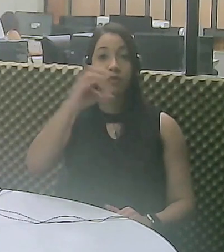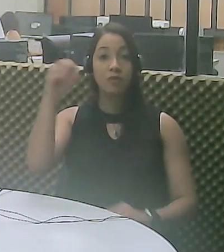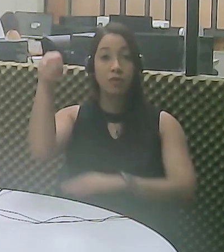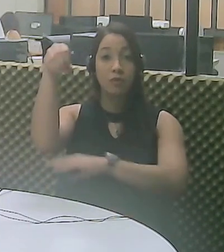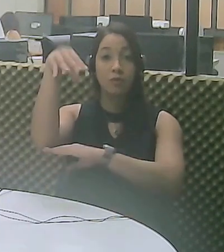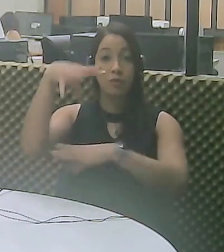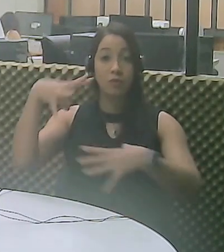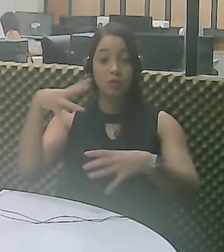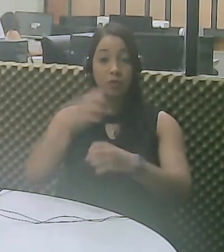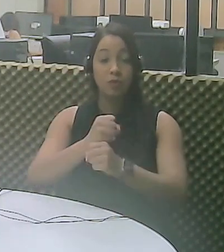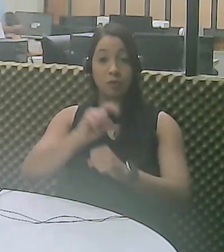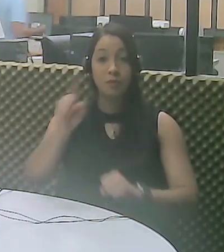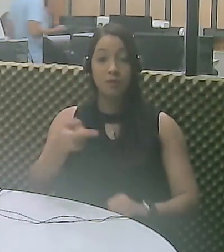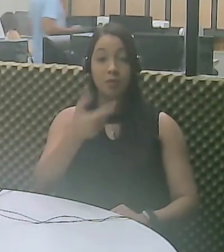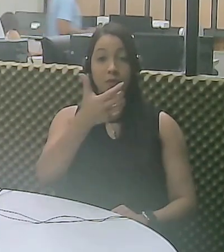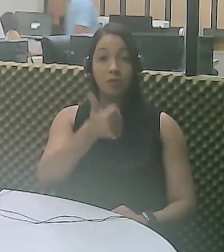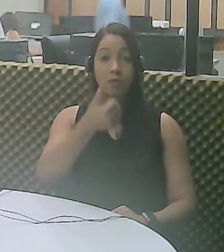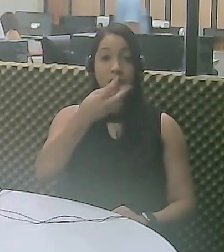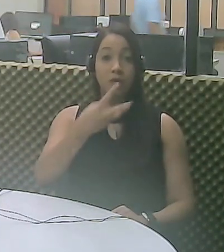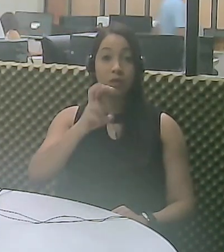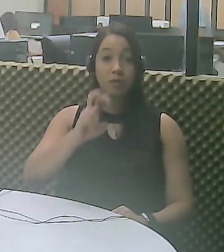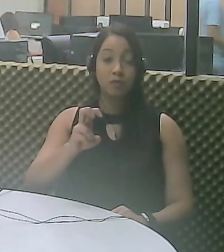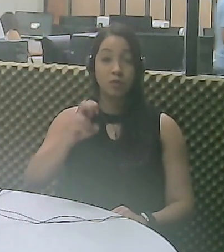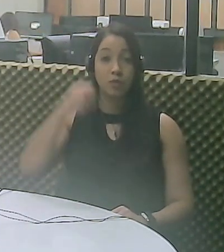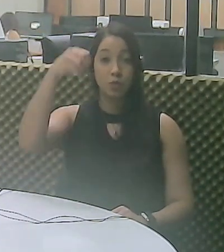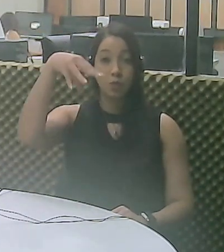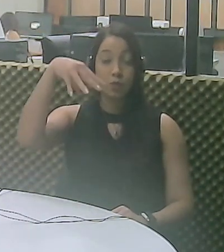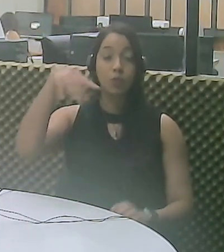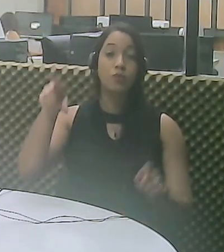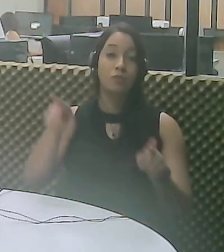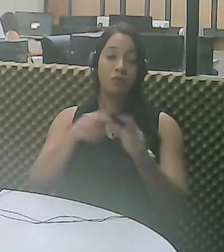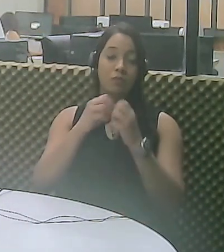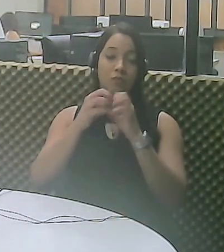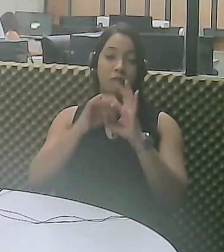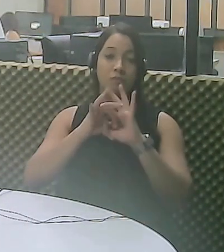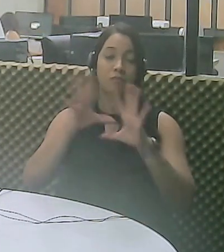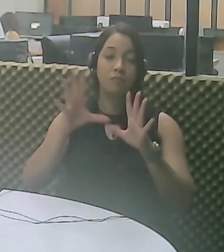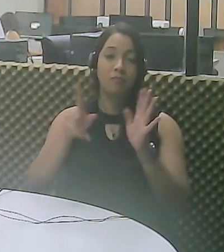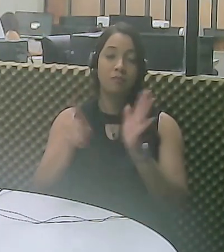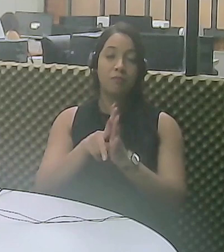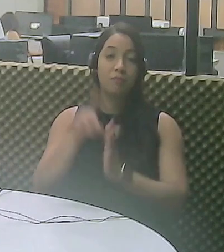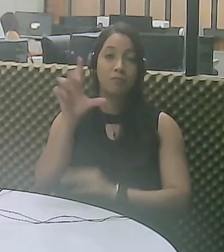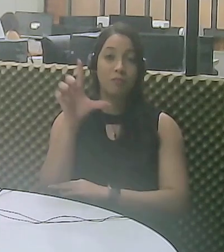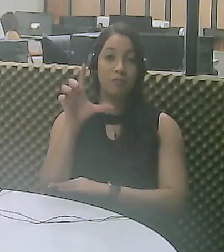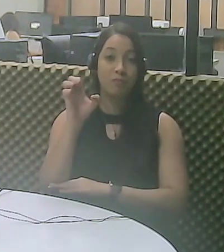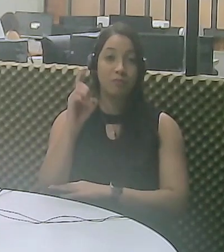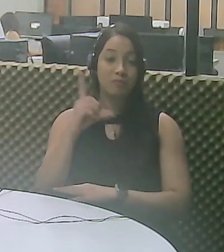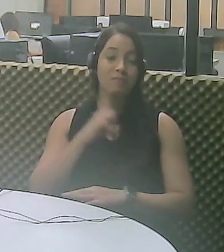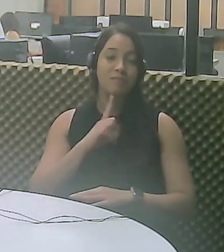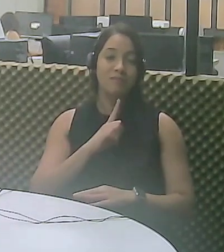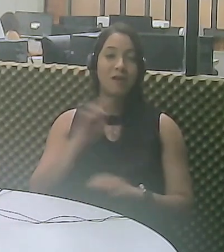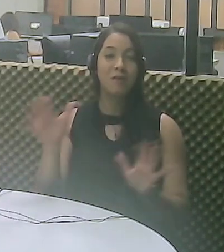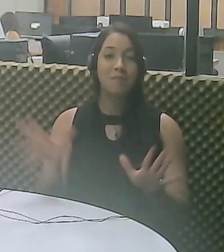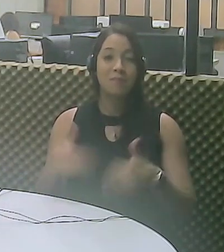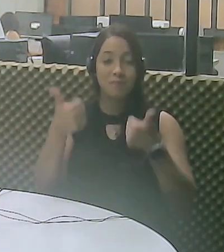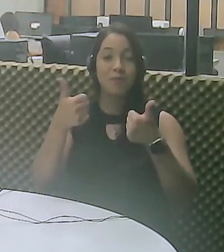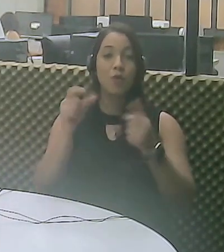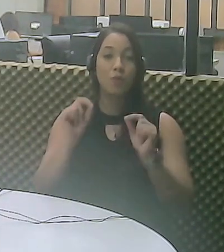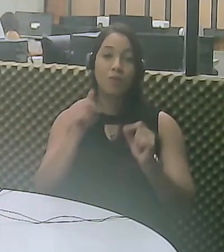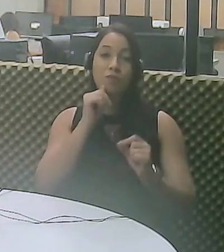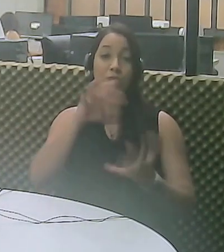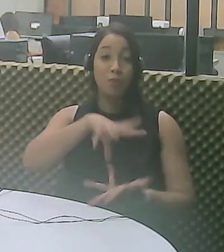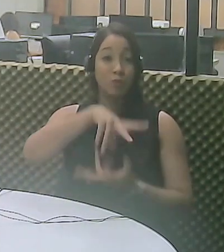e um total de 1.135 luminárias que funcionarão com a tecnologia de LED. A melhoria considera fatores